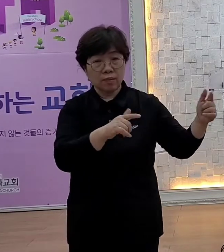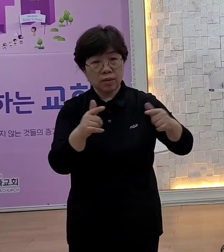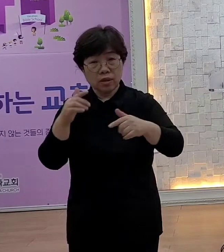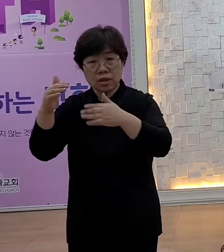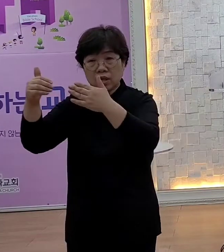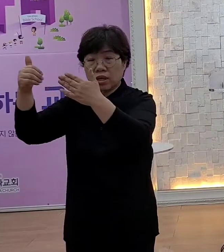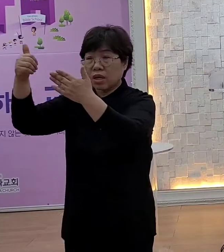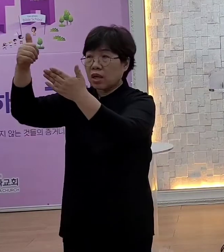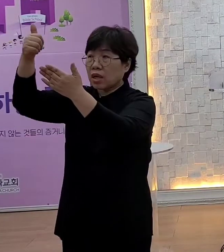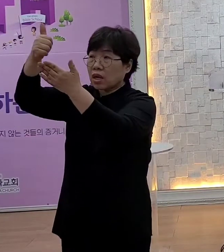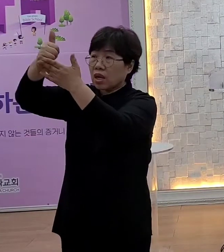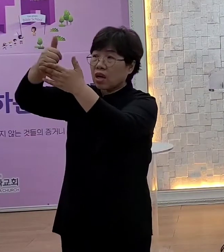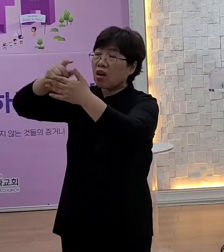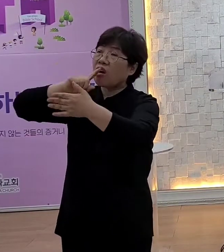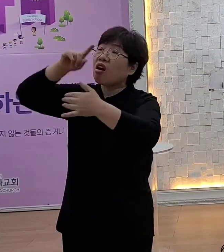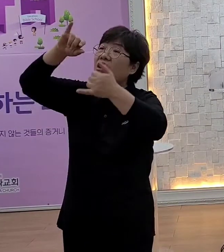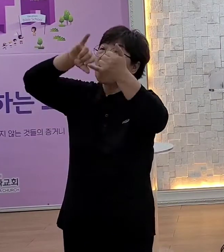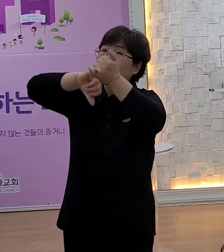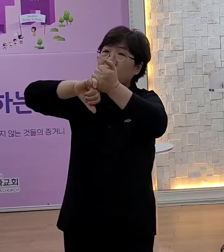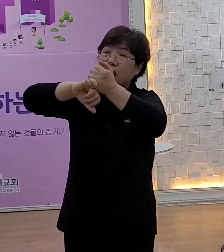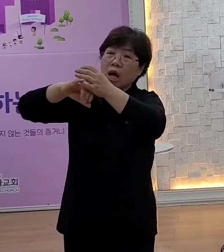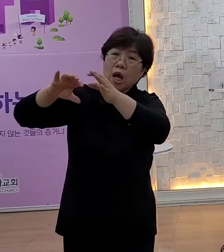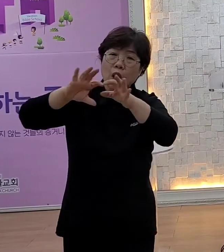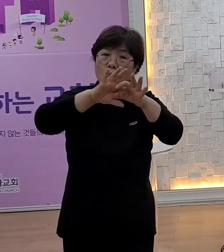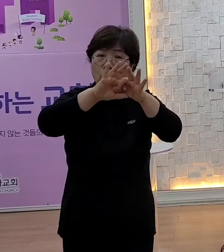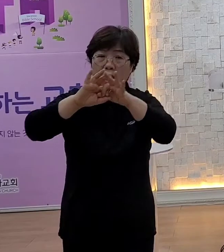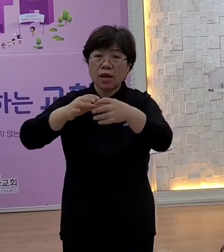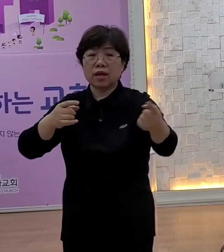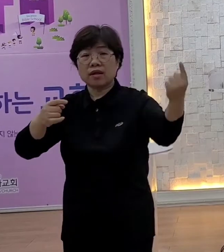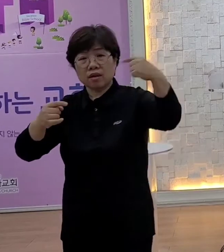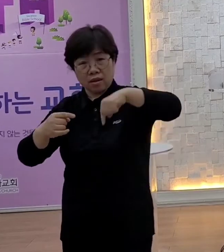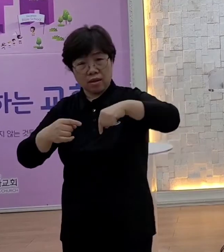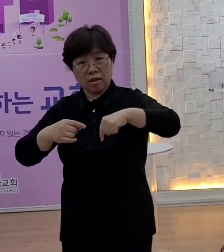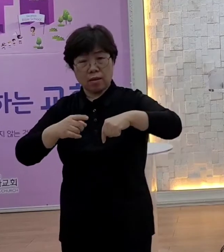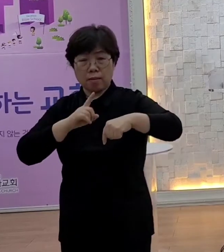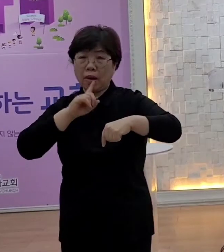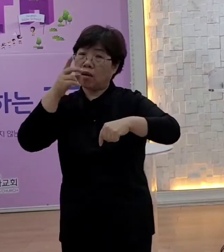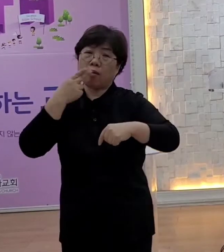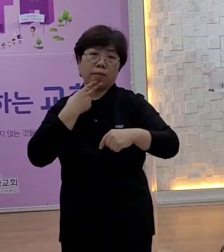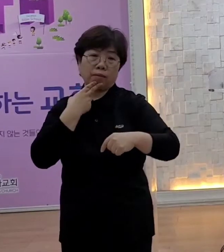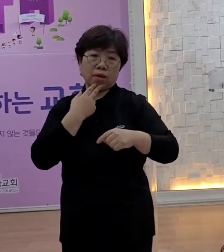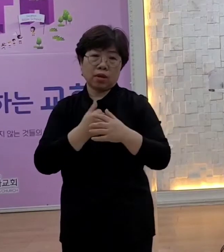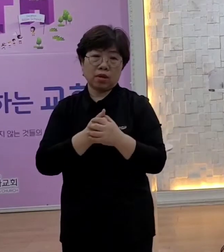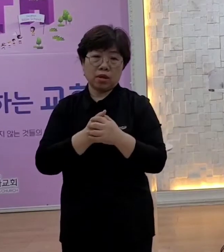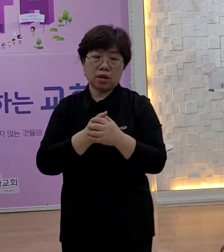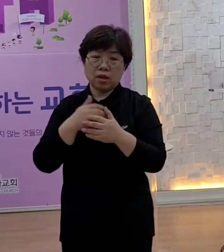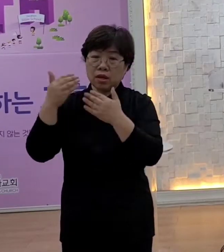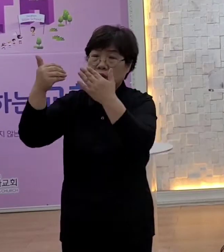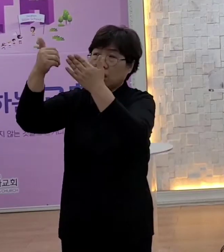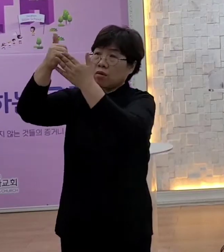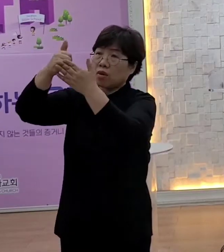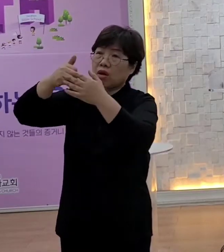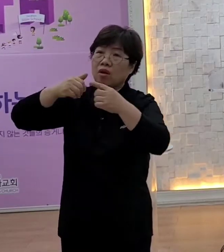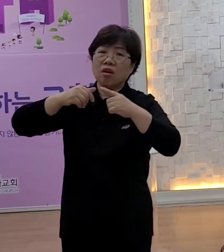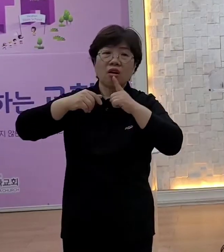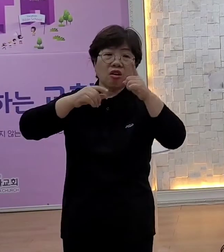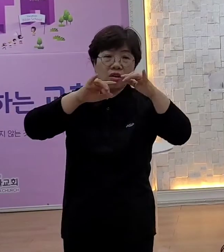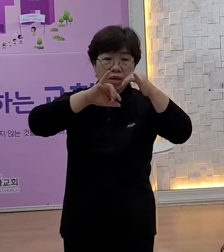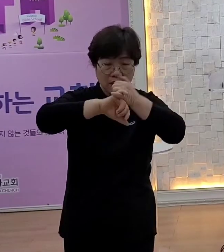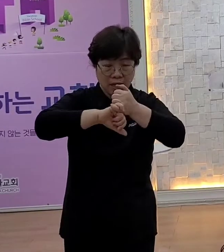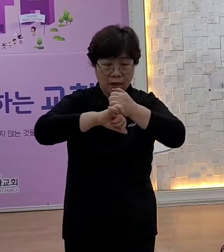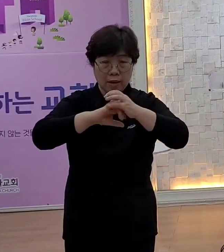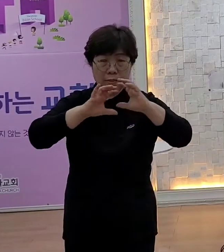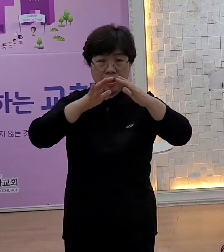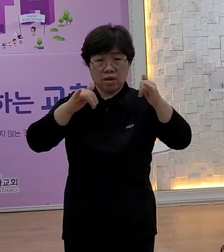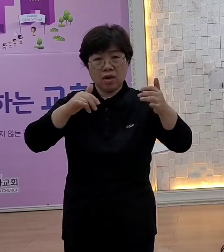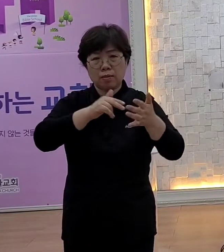하나님과 어떤 언약적인 관계에 들어갔다. 이런 말이 전혀 없다는 사실을 우리가 이